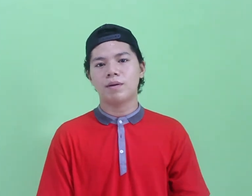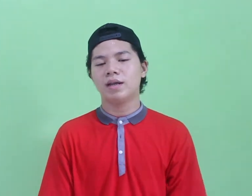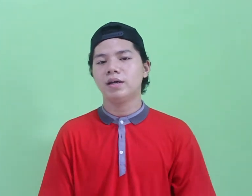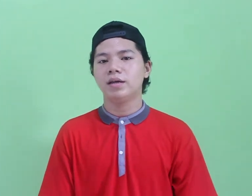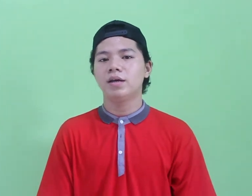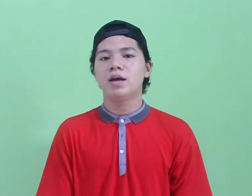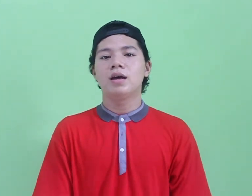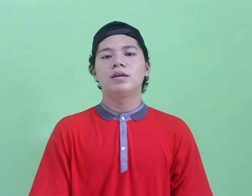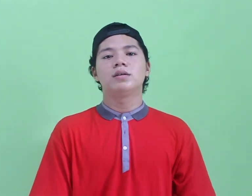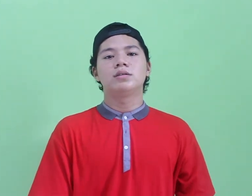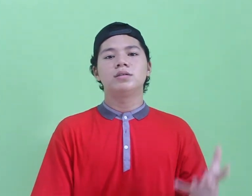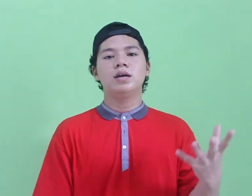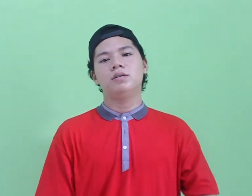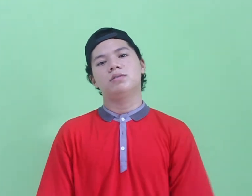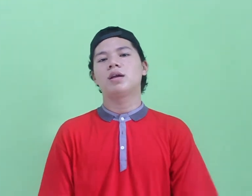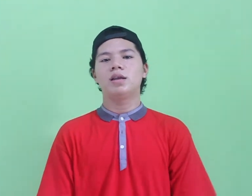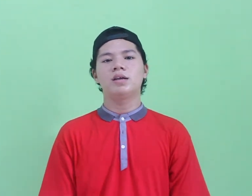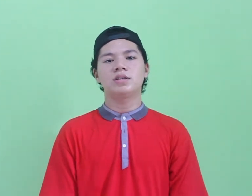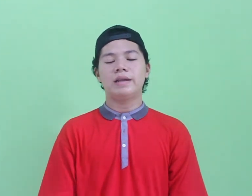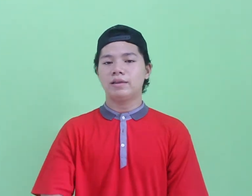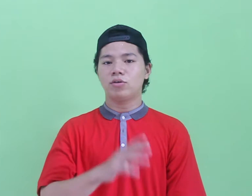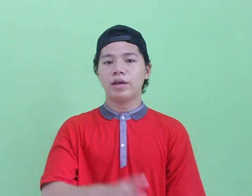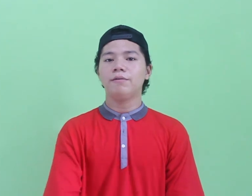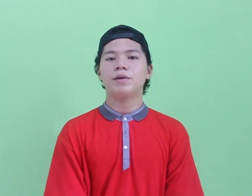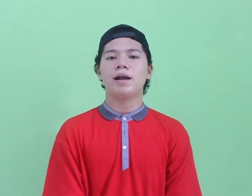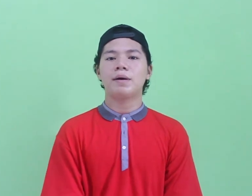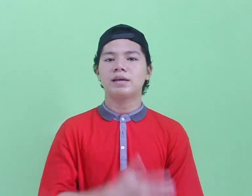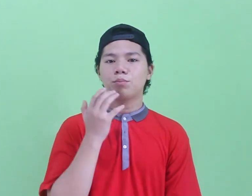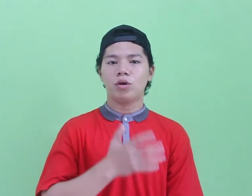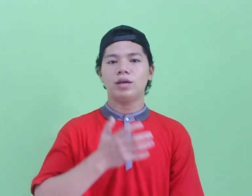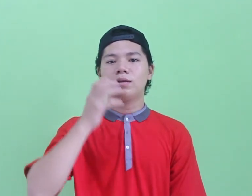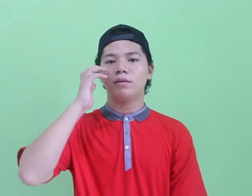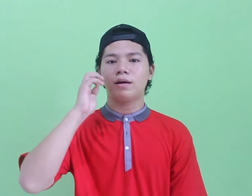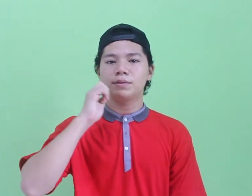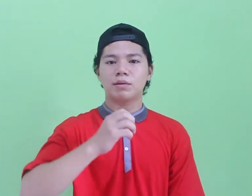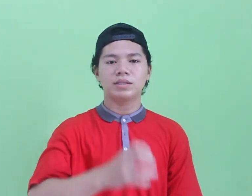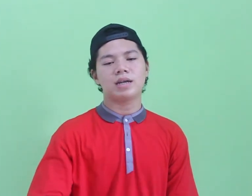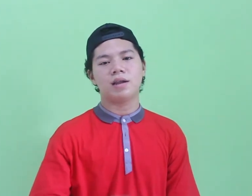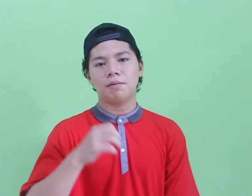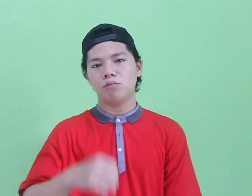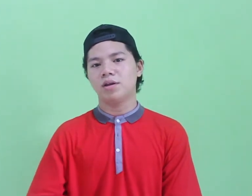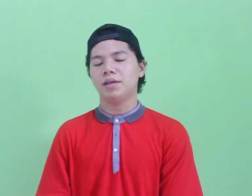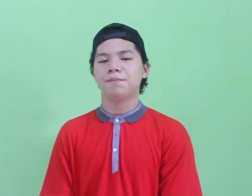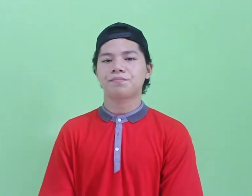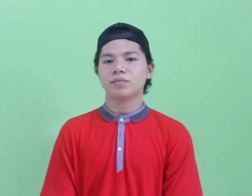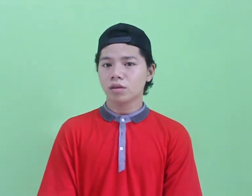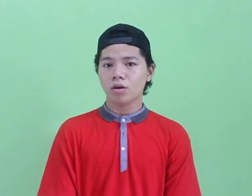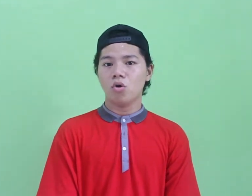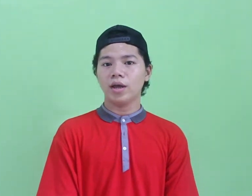bagaimana ya, kalian lihat saja nanti. Oke, padahal banyak proyek yang besar-besar dalam bulan ini. Oke